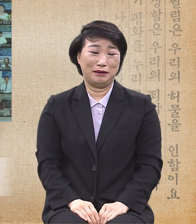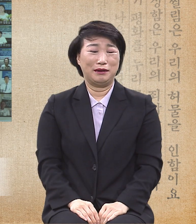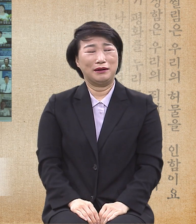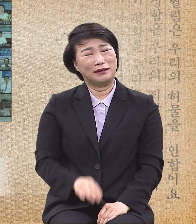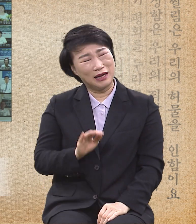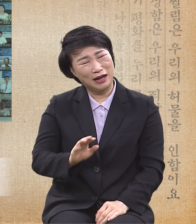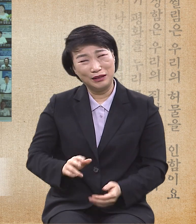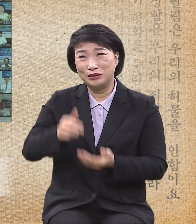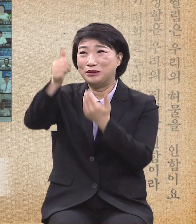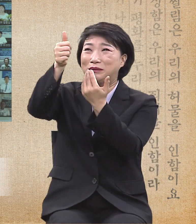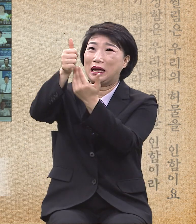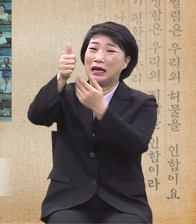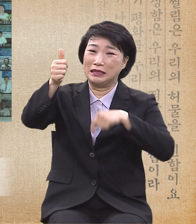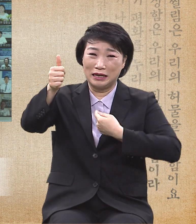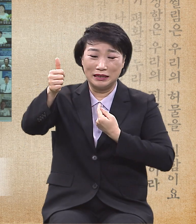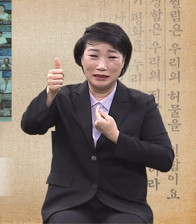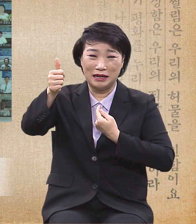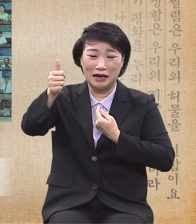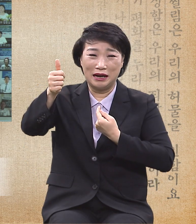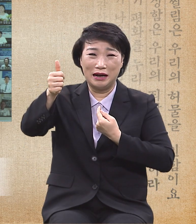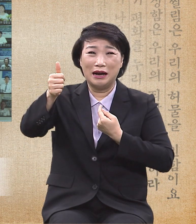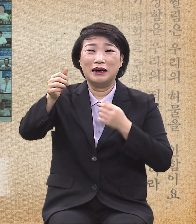얼마나 주님 앞에 자기가